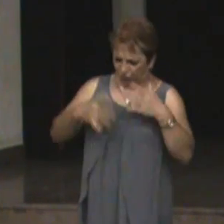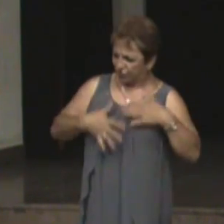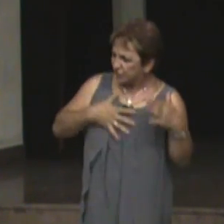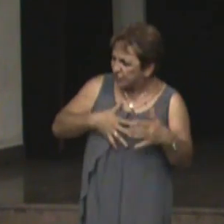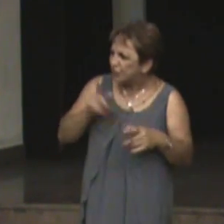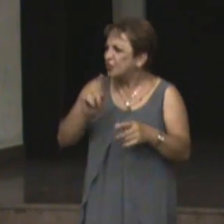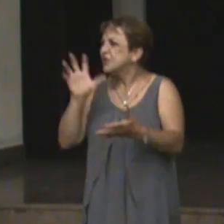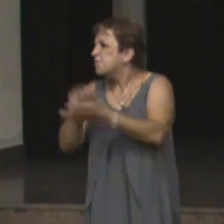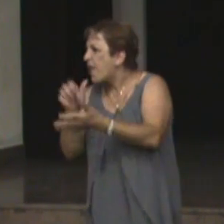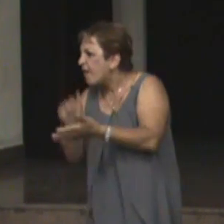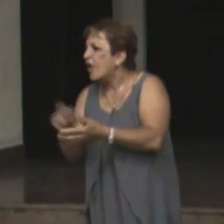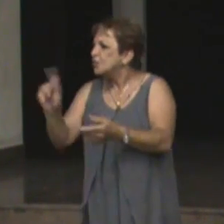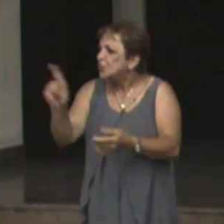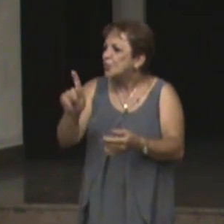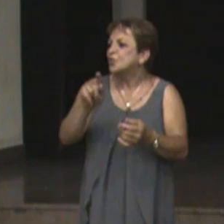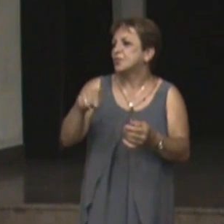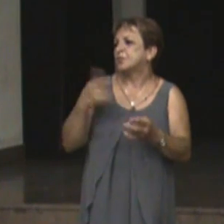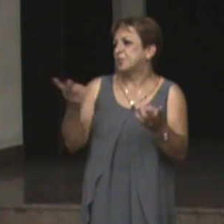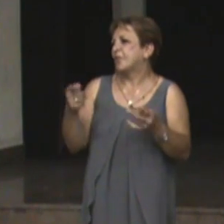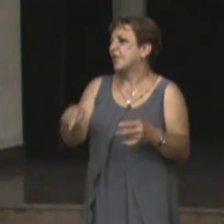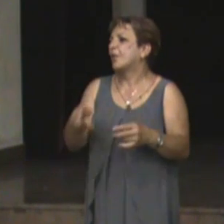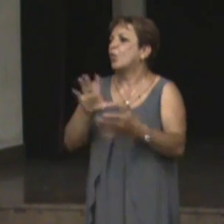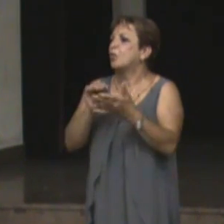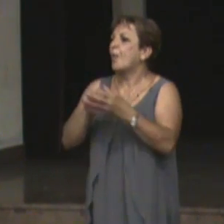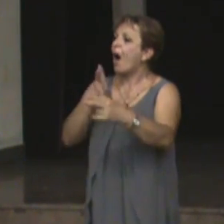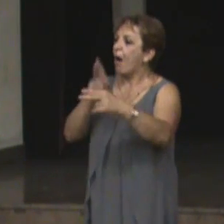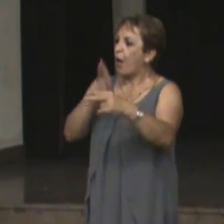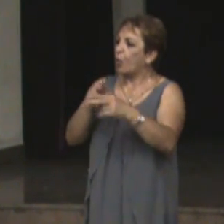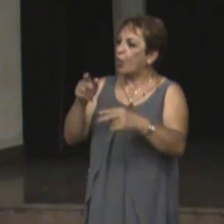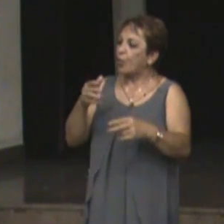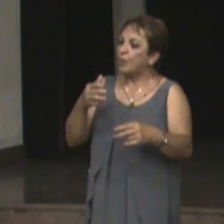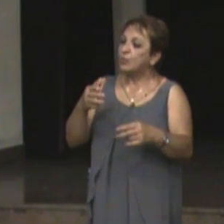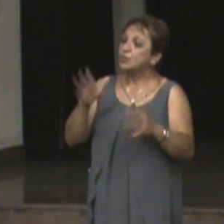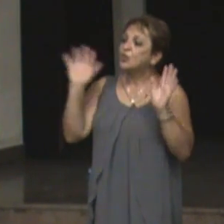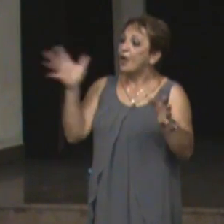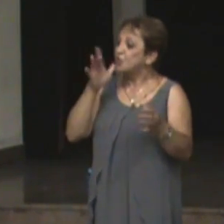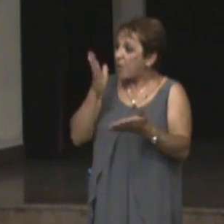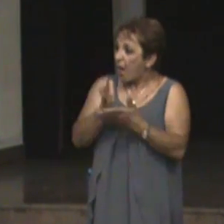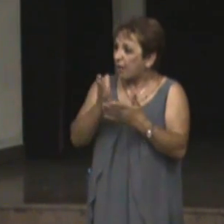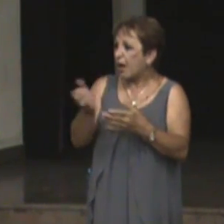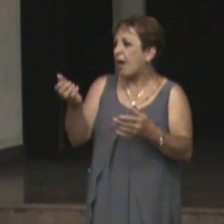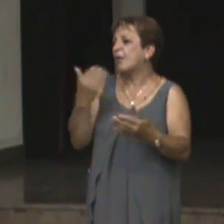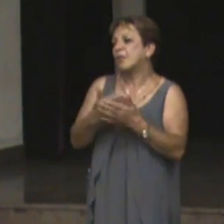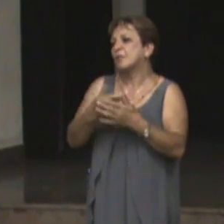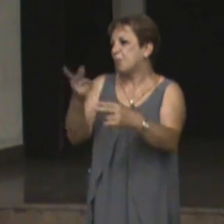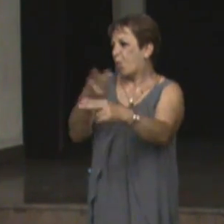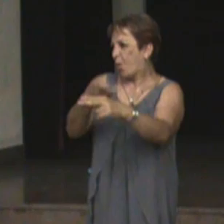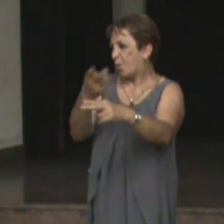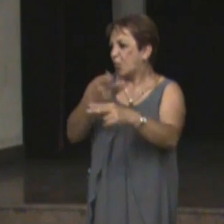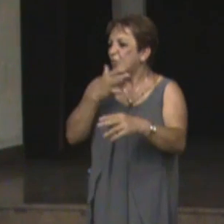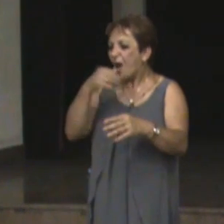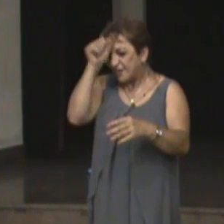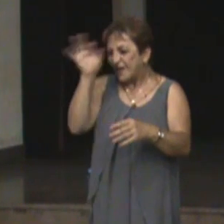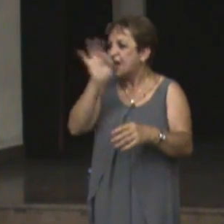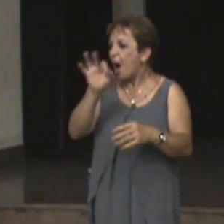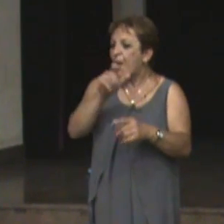ու զբաղմունքը շատ հաճախ մեզ չեն, մեզանից խանում են ամբողջ այն ժամանակը, որը մենք նաև պիտի կարողանայինք